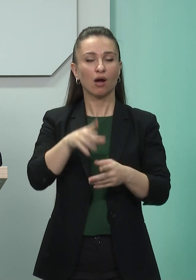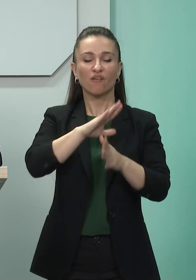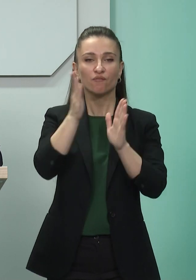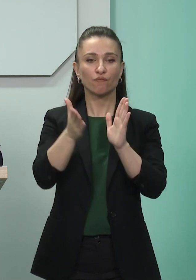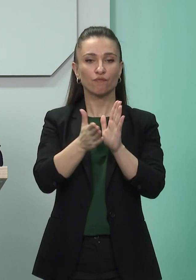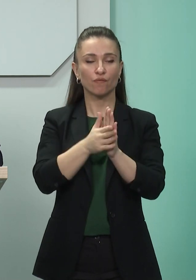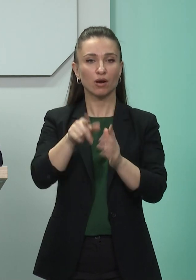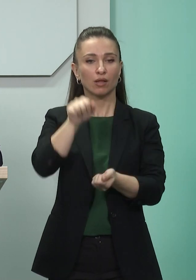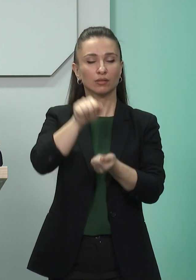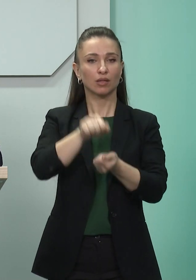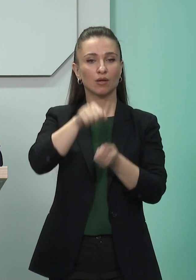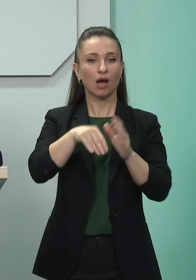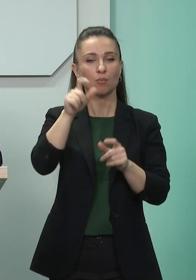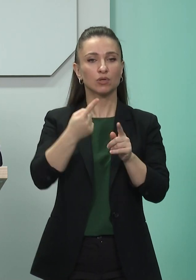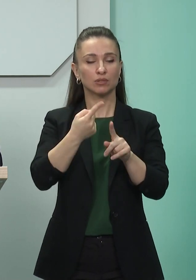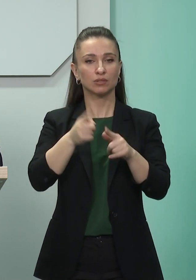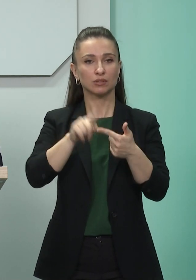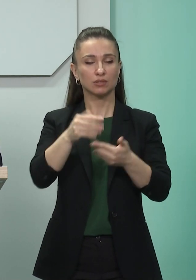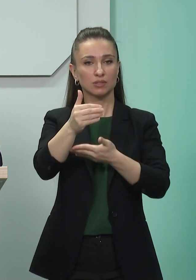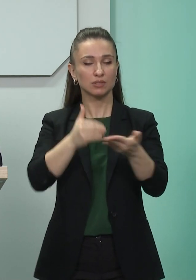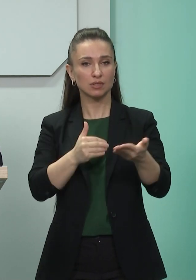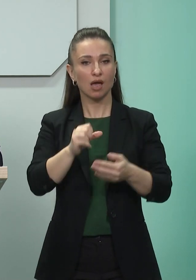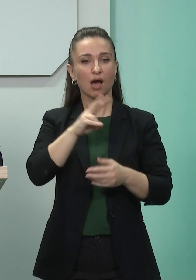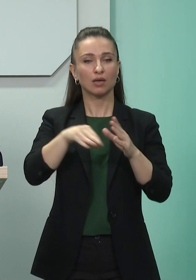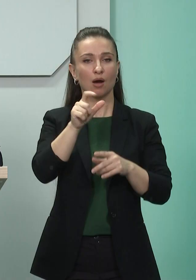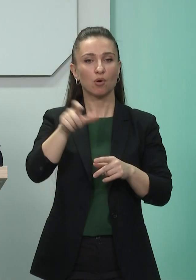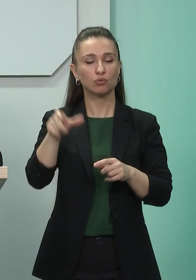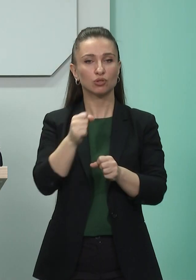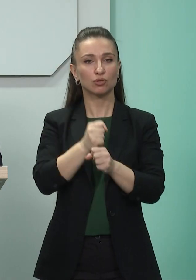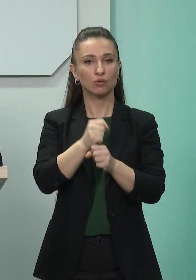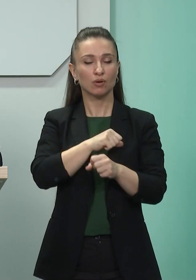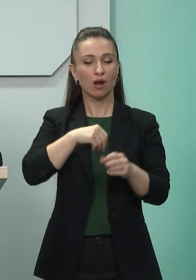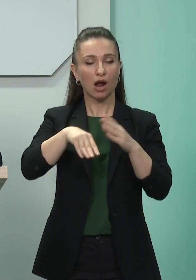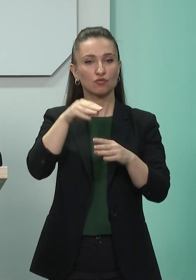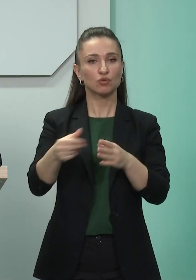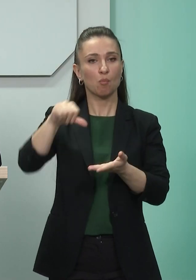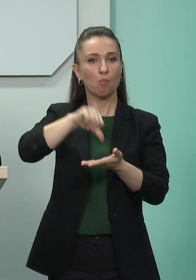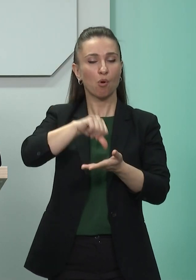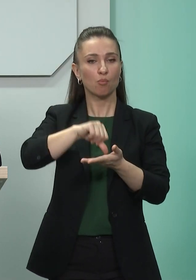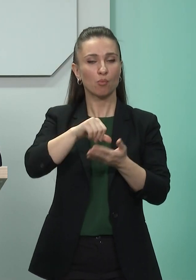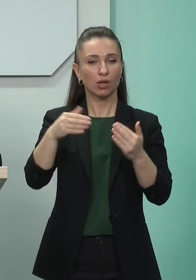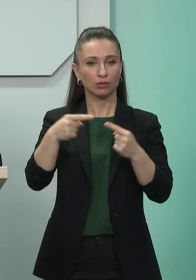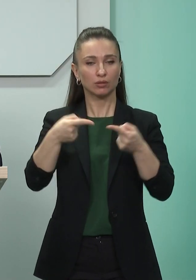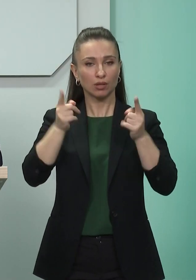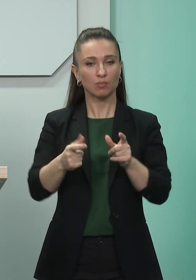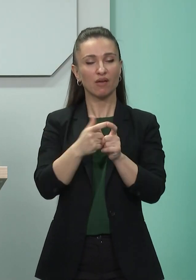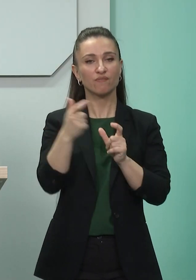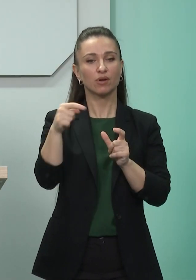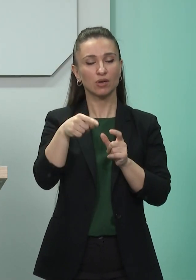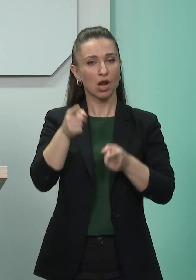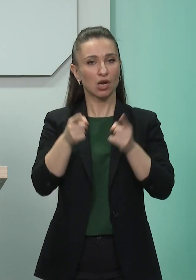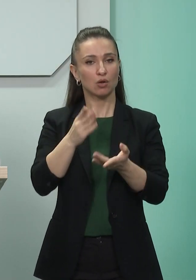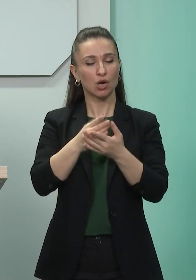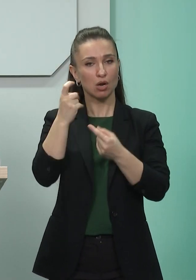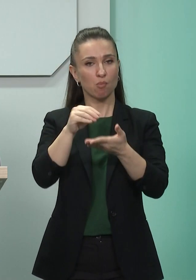ყველა აპარატის მიერ დაბეჭდილი ამომრჩეველთა სია, ან ამომრჩევლის მიერ არჩევნებში მონაწილეობის დამადასტურებელი ქვითარი